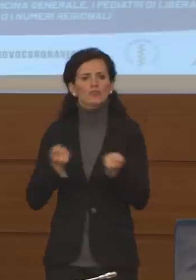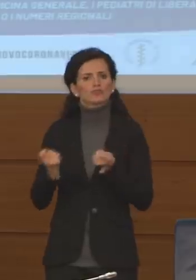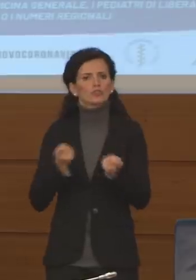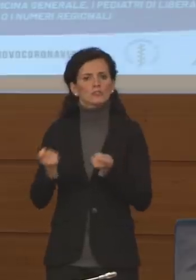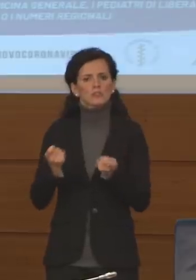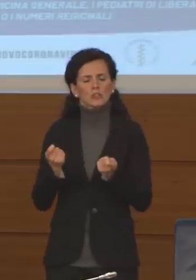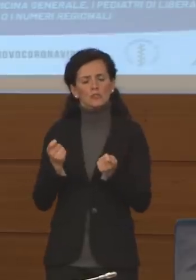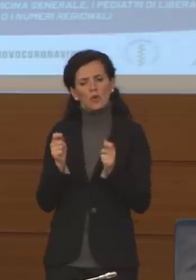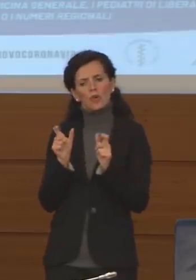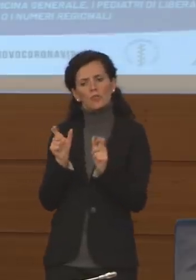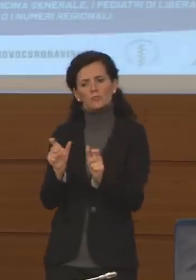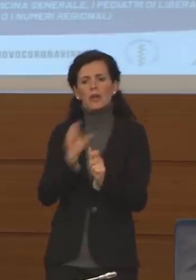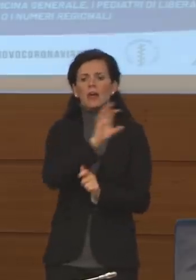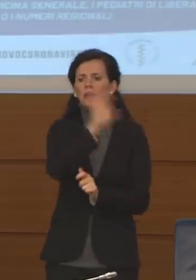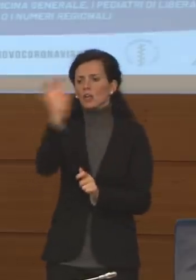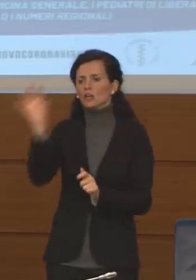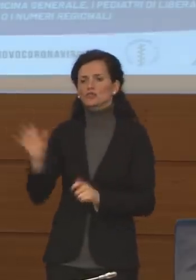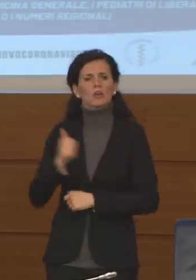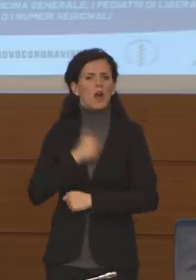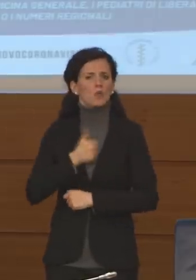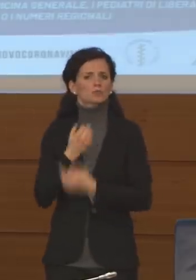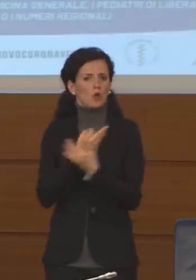delle singole regioni